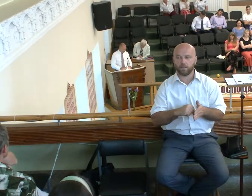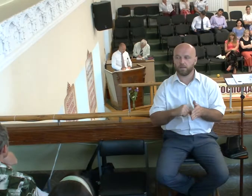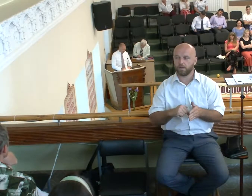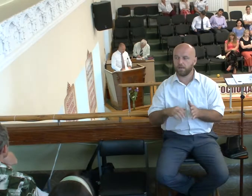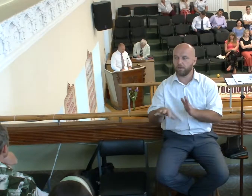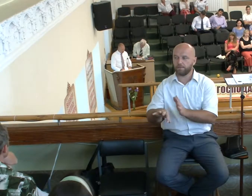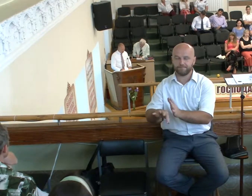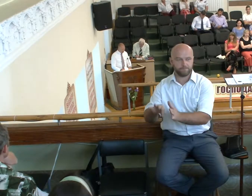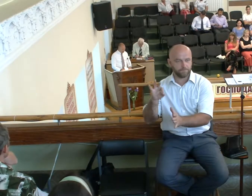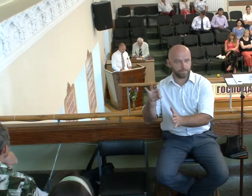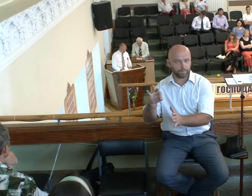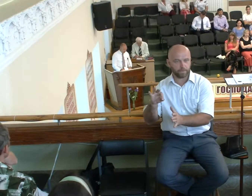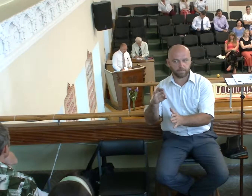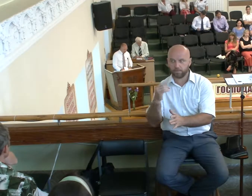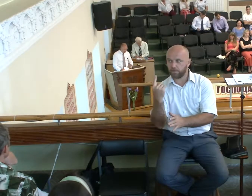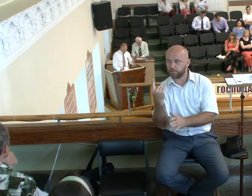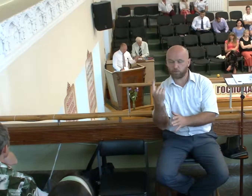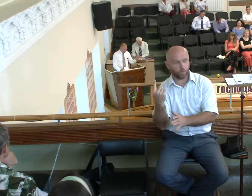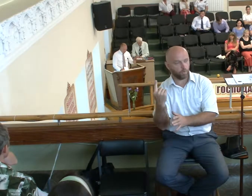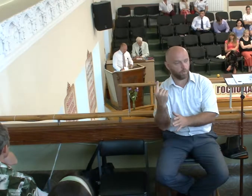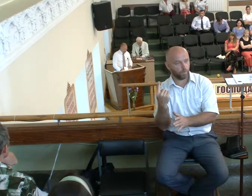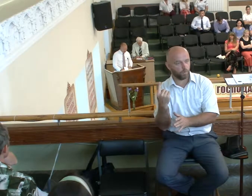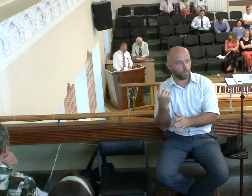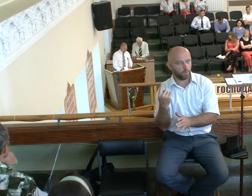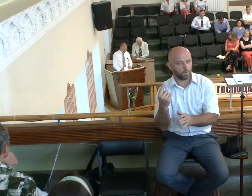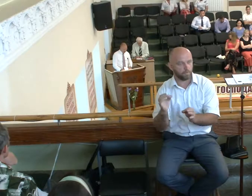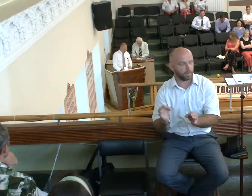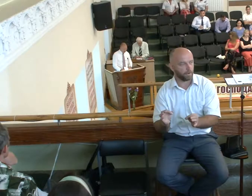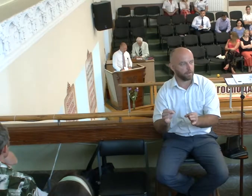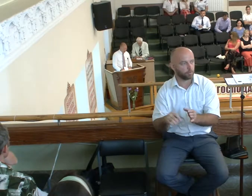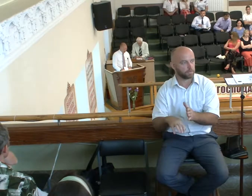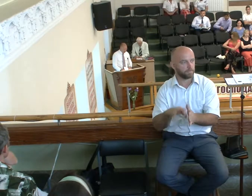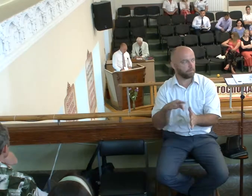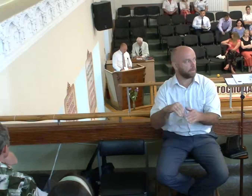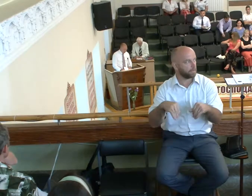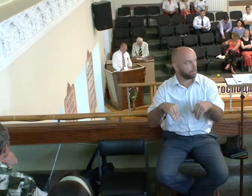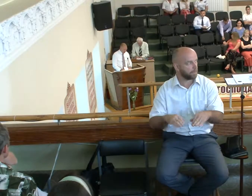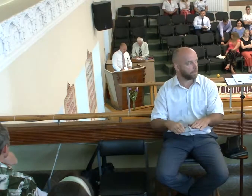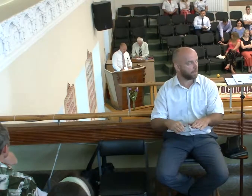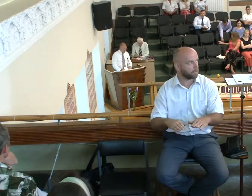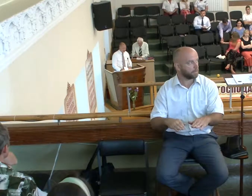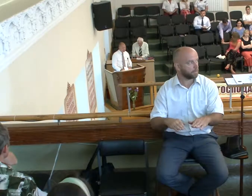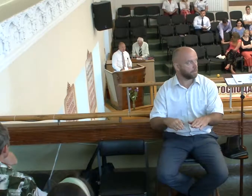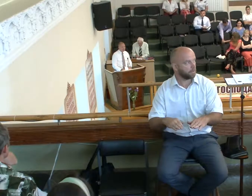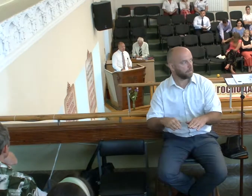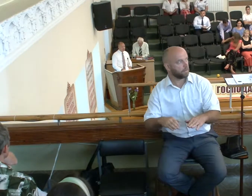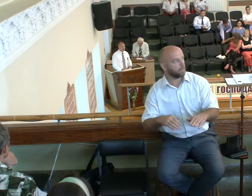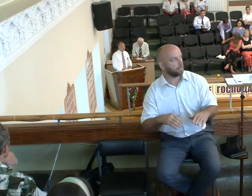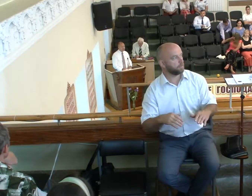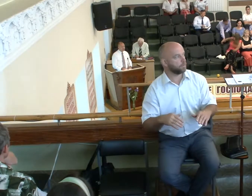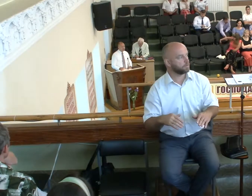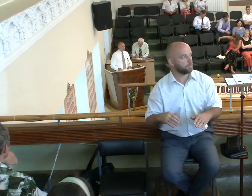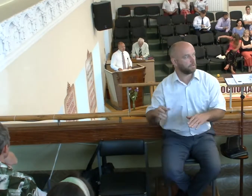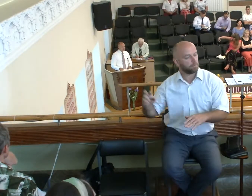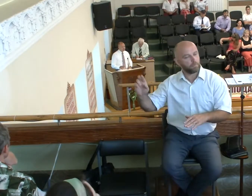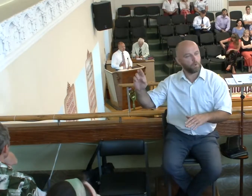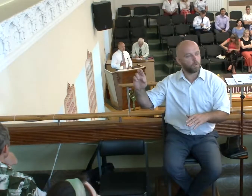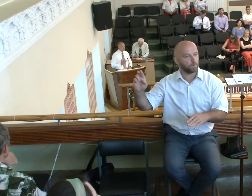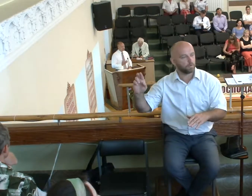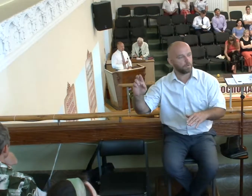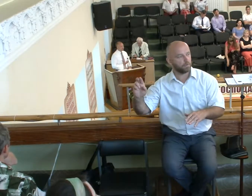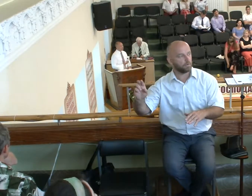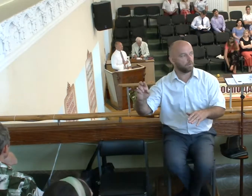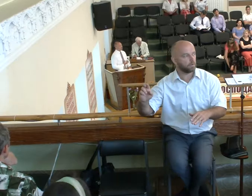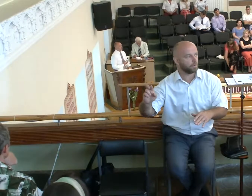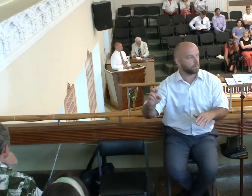правильное. Выбор – это принятие решения одного из множества. И, друзья мои, Бог